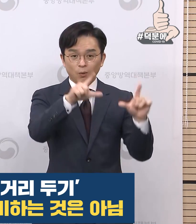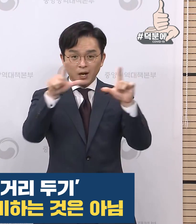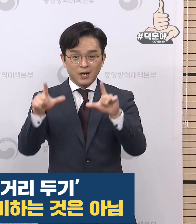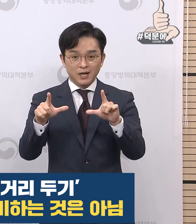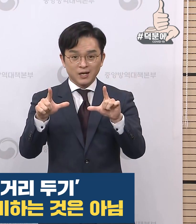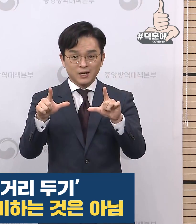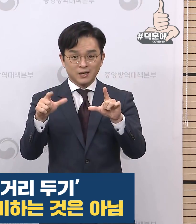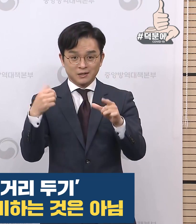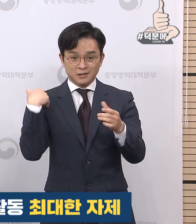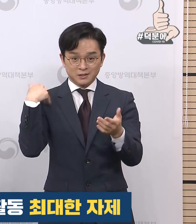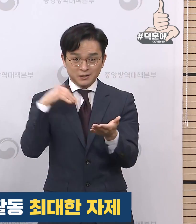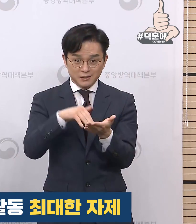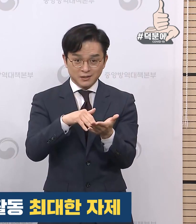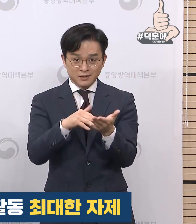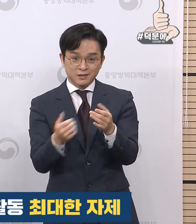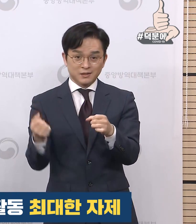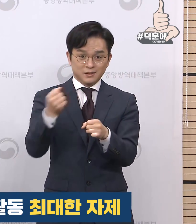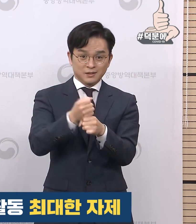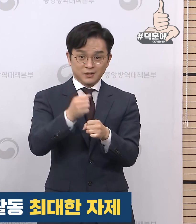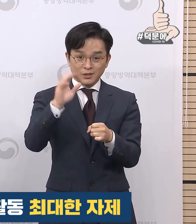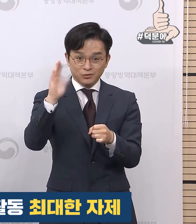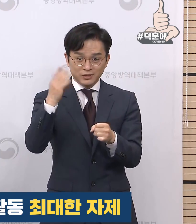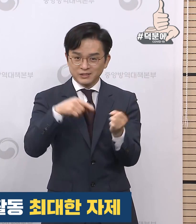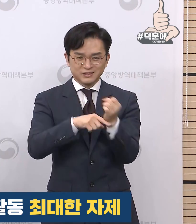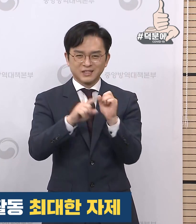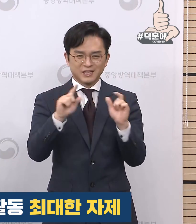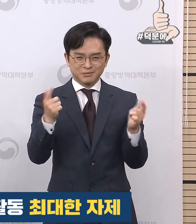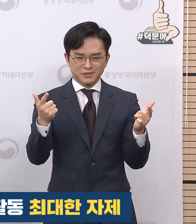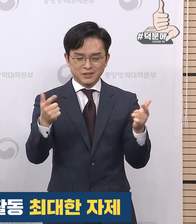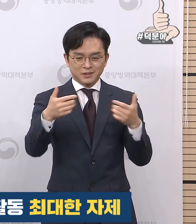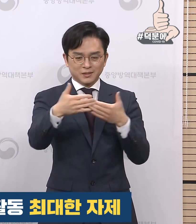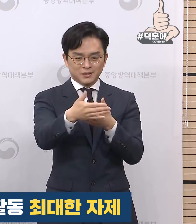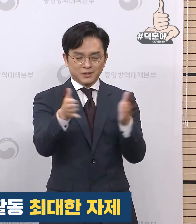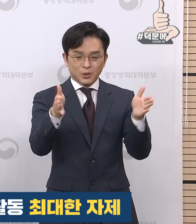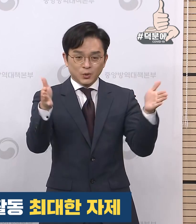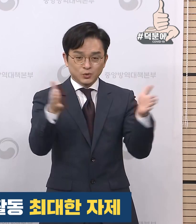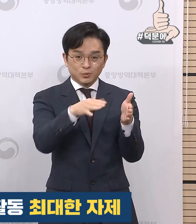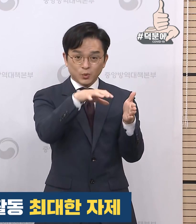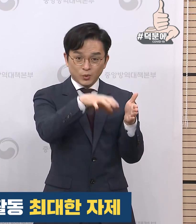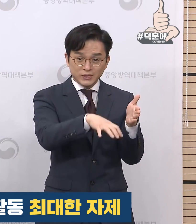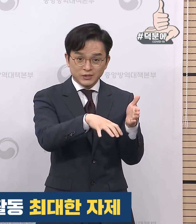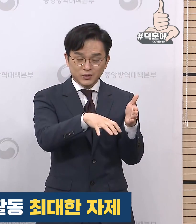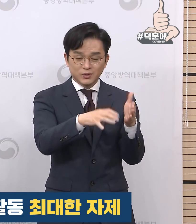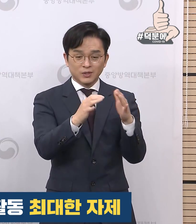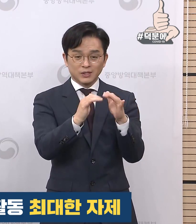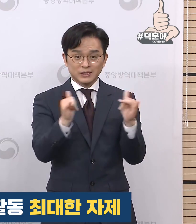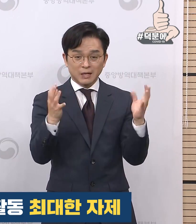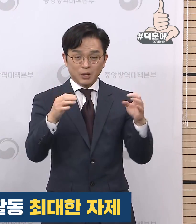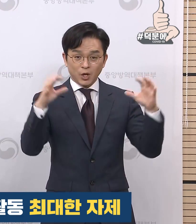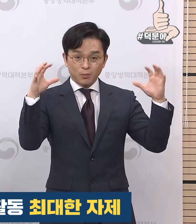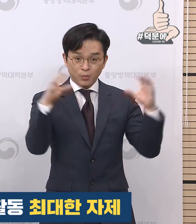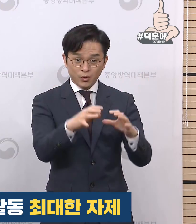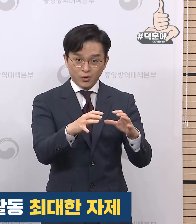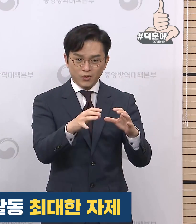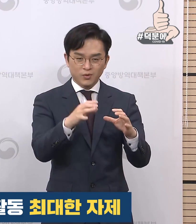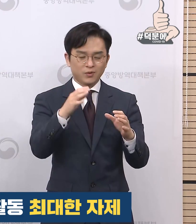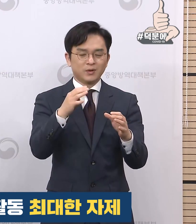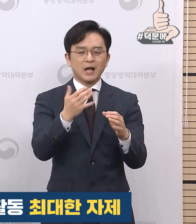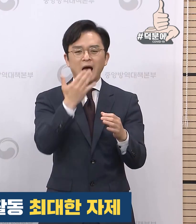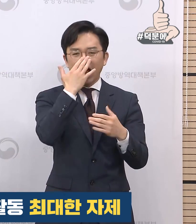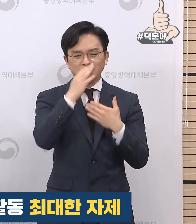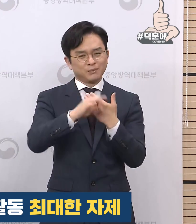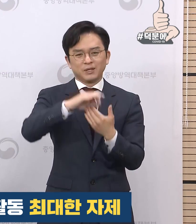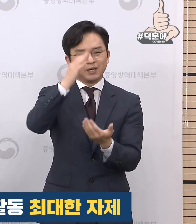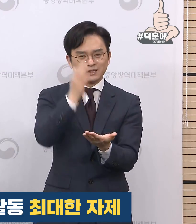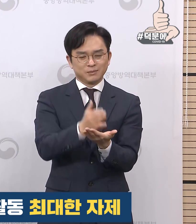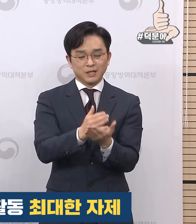강조하여 말씀드립니다. 밀폐된 장소, 밀폐된 접촉이 일어날 수 있는 시설에 대해서는 운영을 최대한 자제할